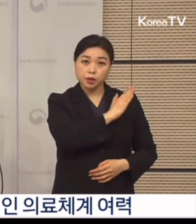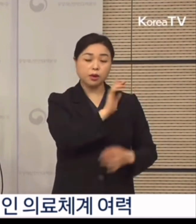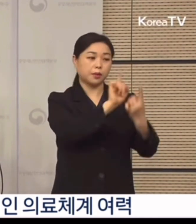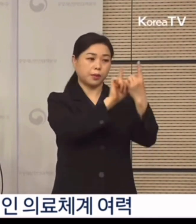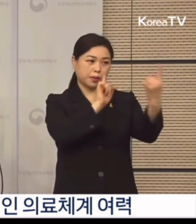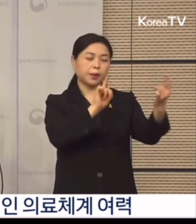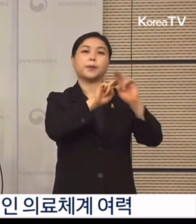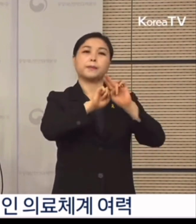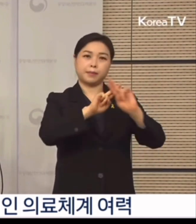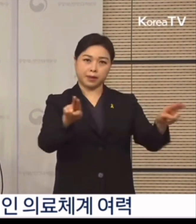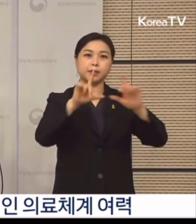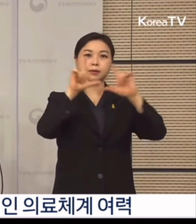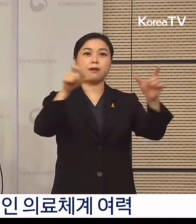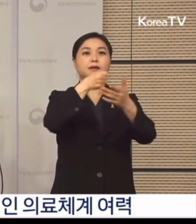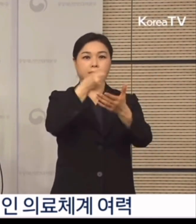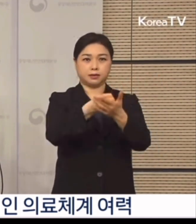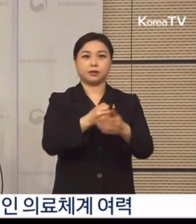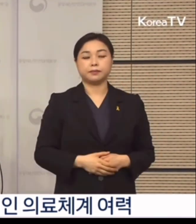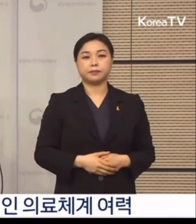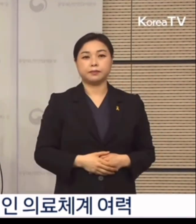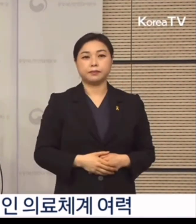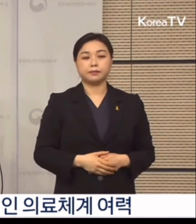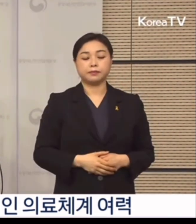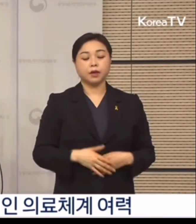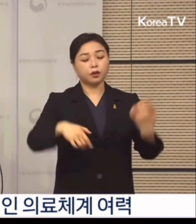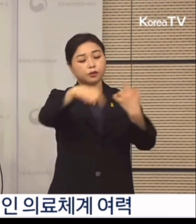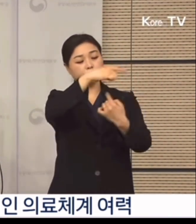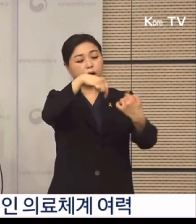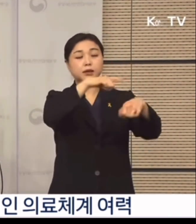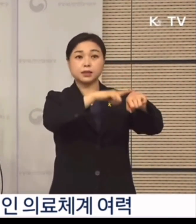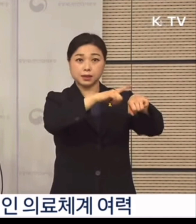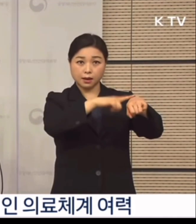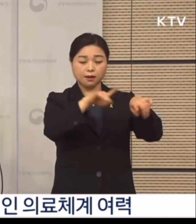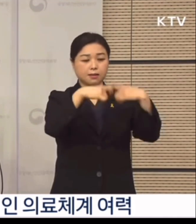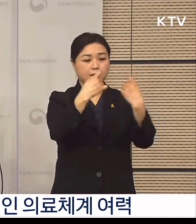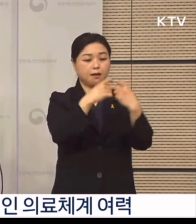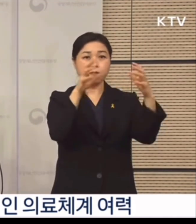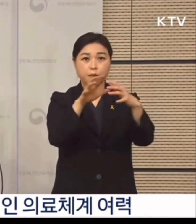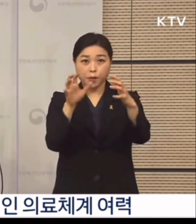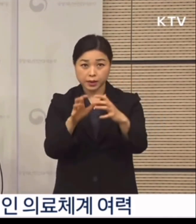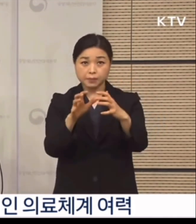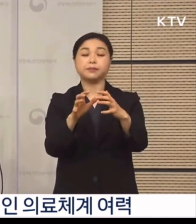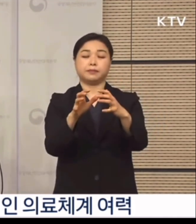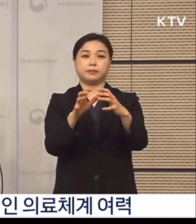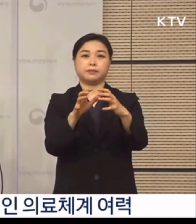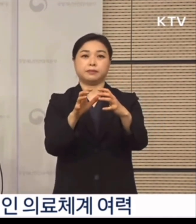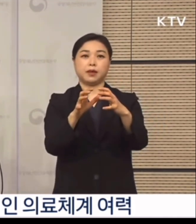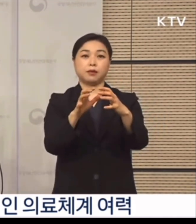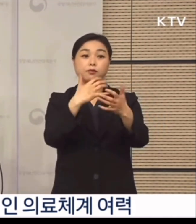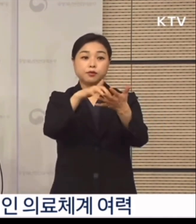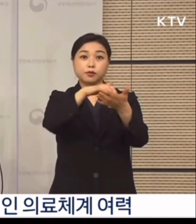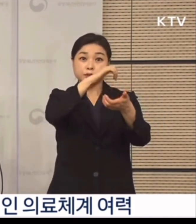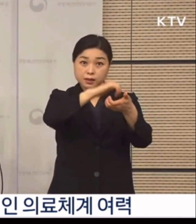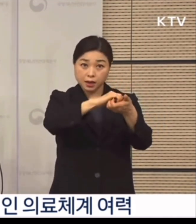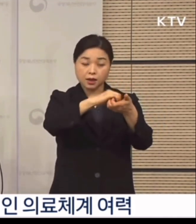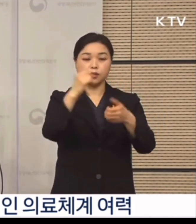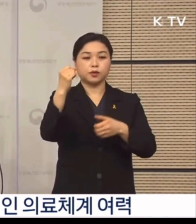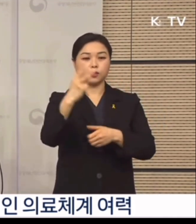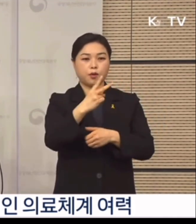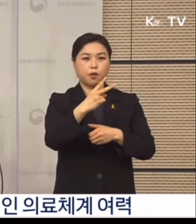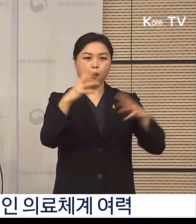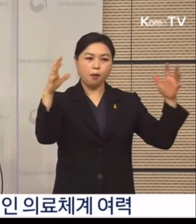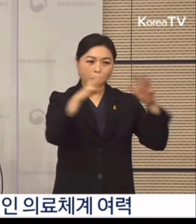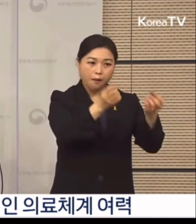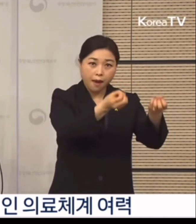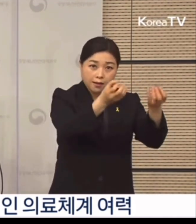거리두기를 해제하기로 결정하였습니다. 운영 시간과 사적 모임 제한, 대규모 행사, 집회 제한,